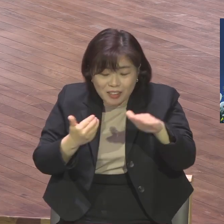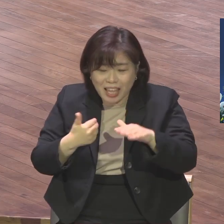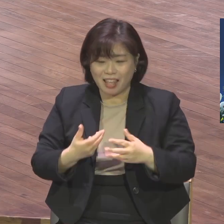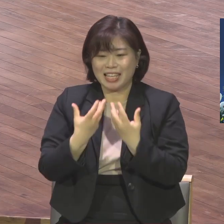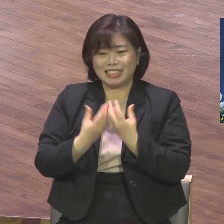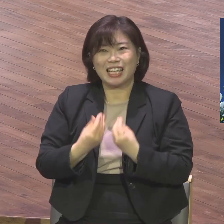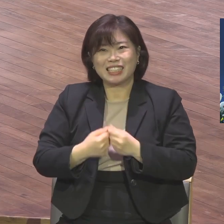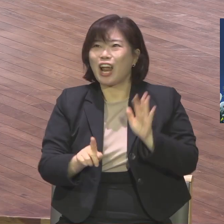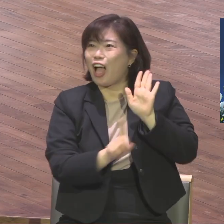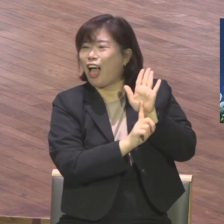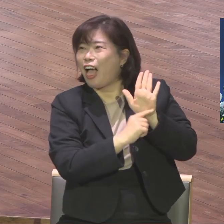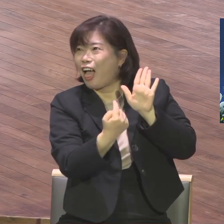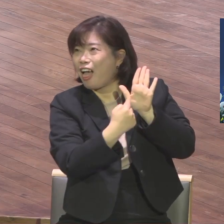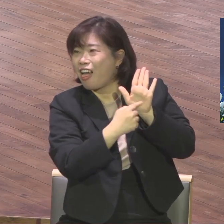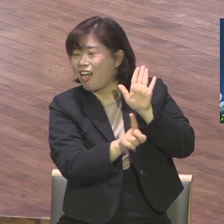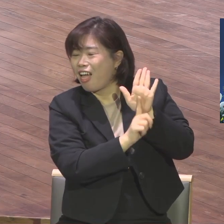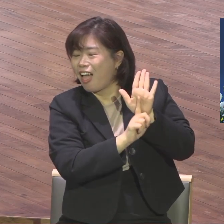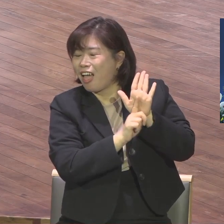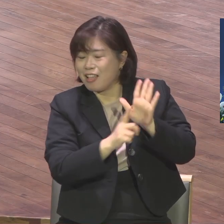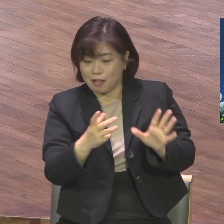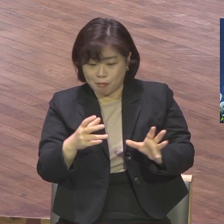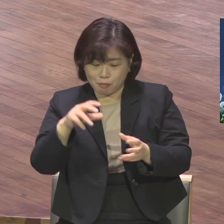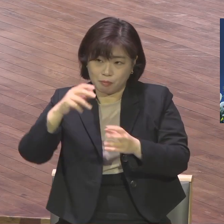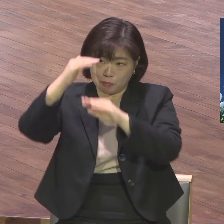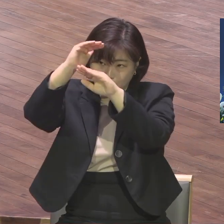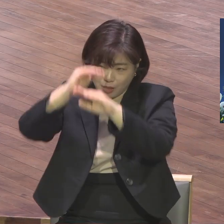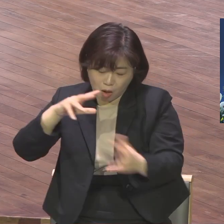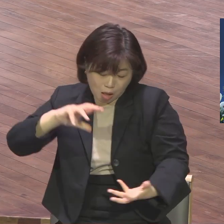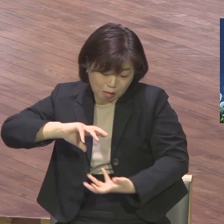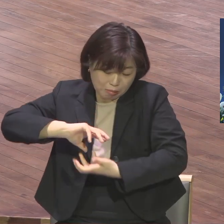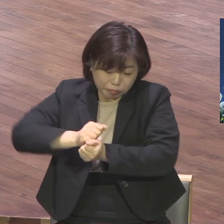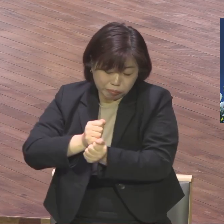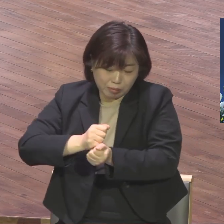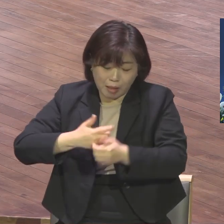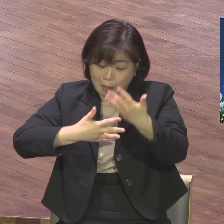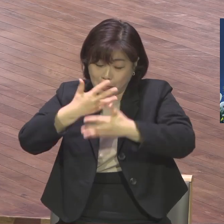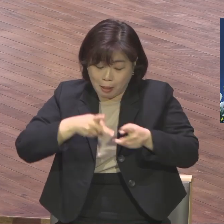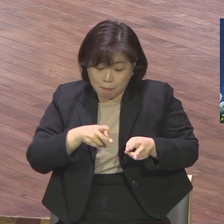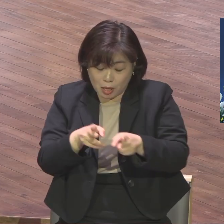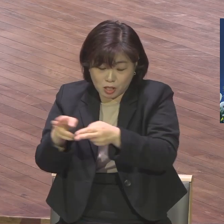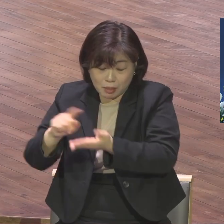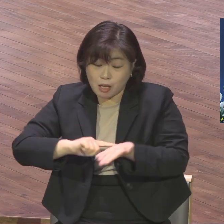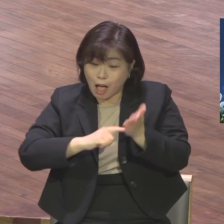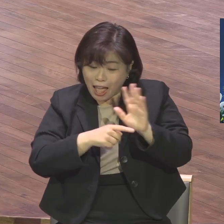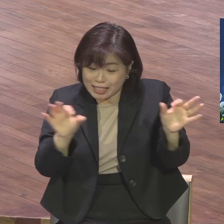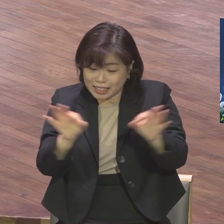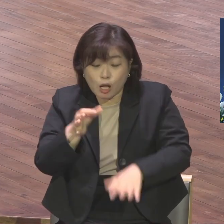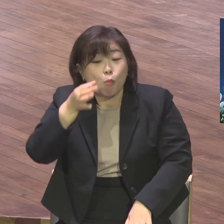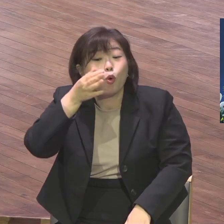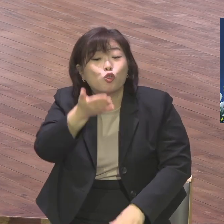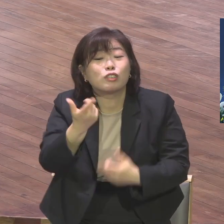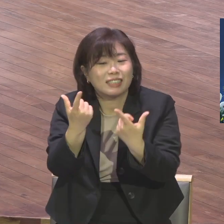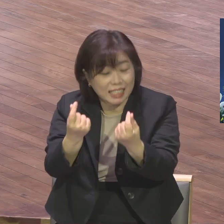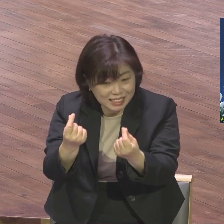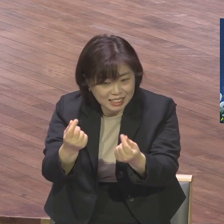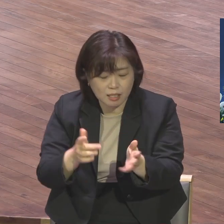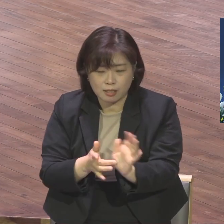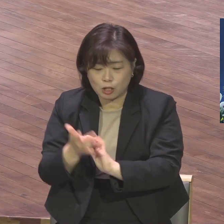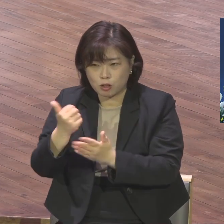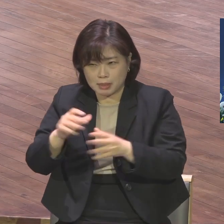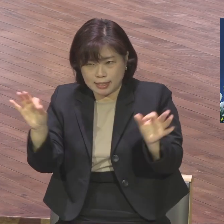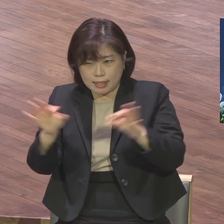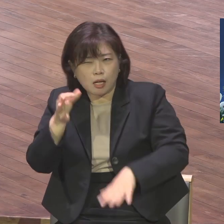확인시켜 주셨다는 것입니다. 본문 7절에 보면 변화산에 하나님 임재를 상징하는